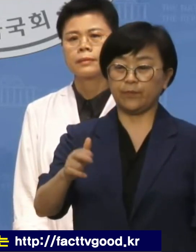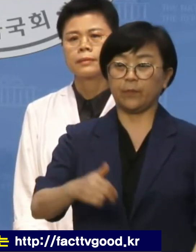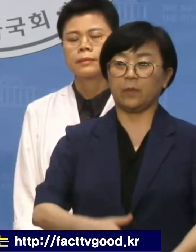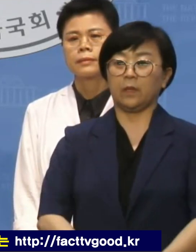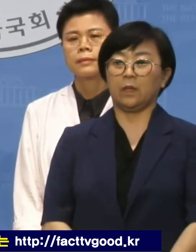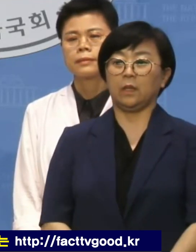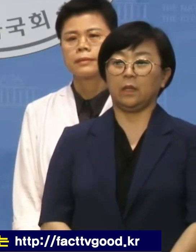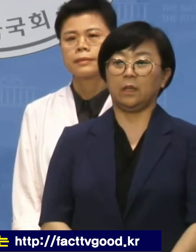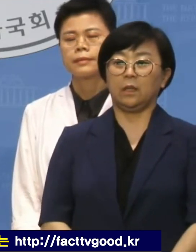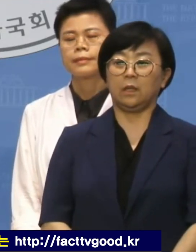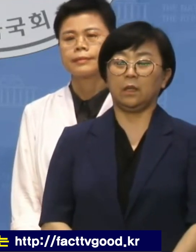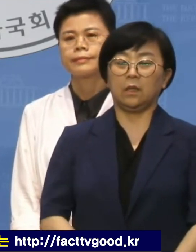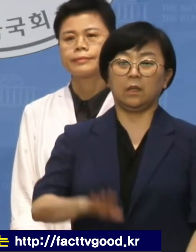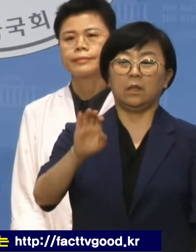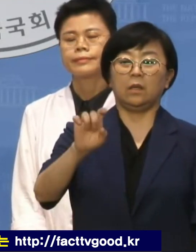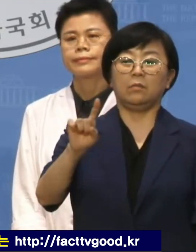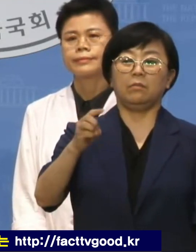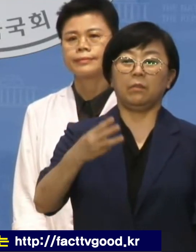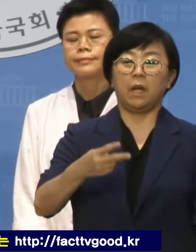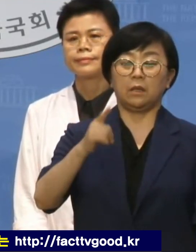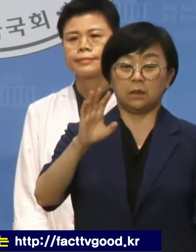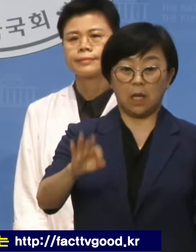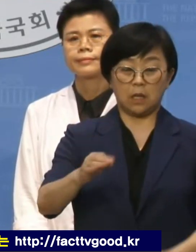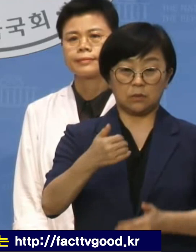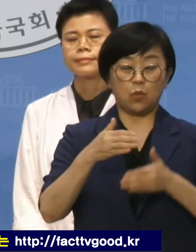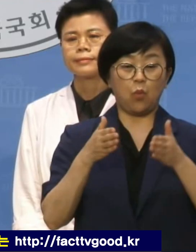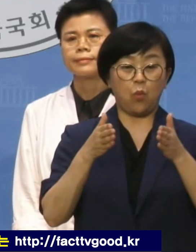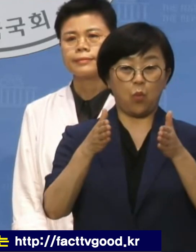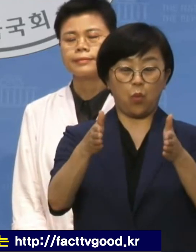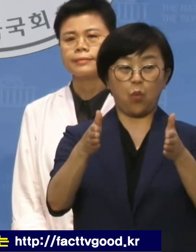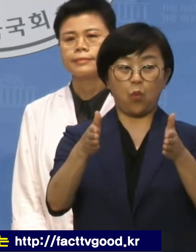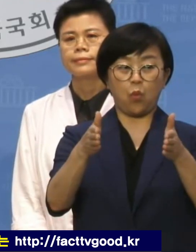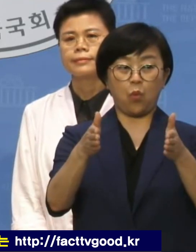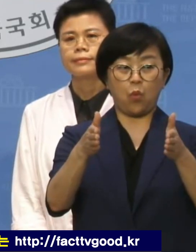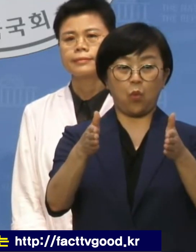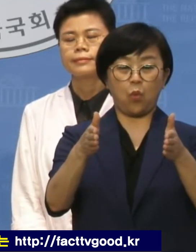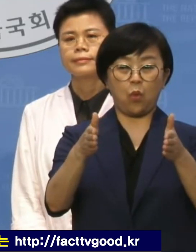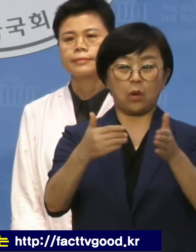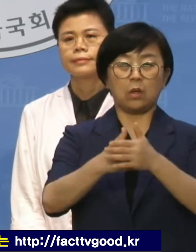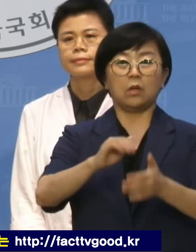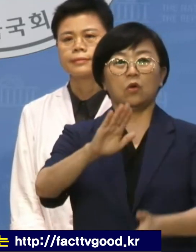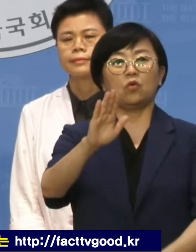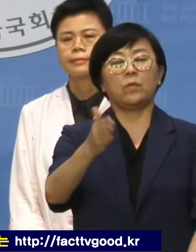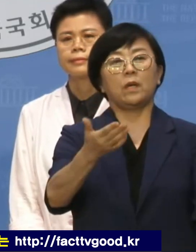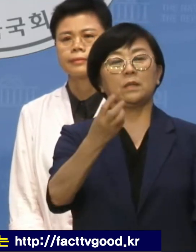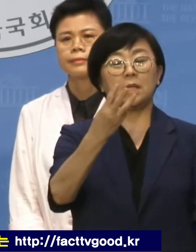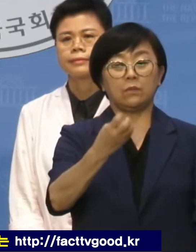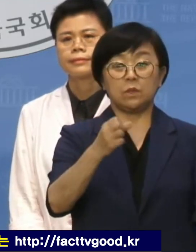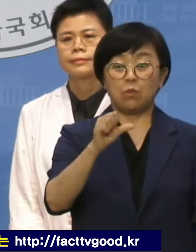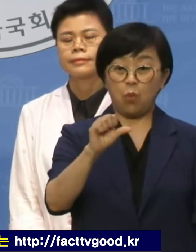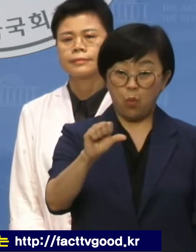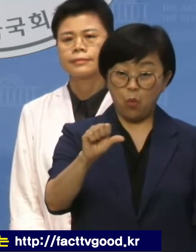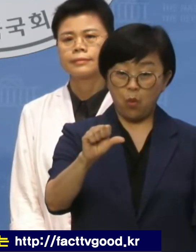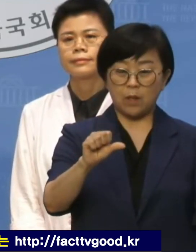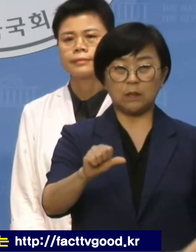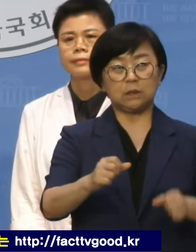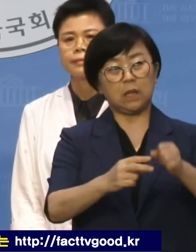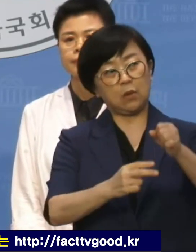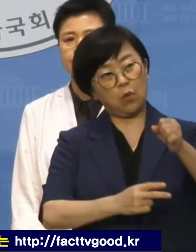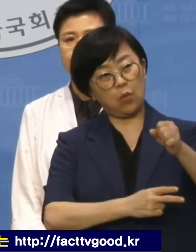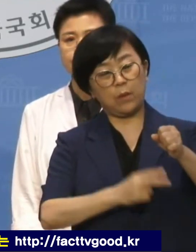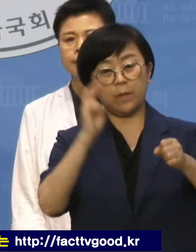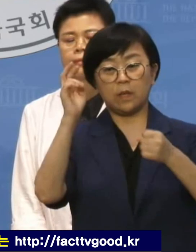일례로 팔당대교를 지날 때는 거기가 935m거든요. 팔당대교가.